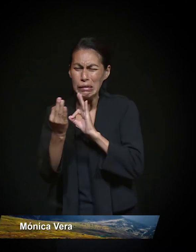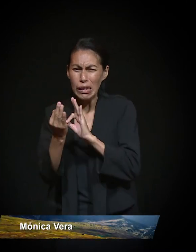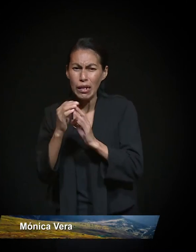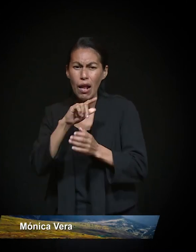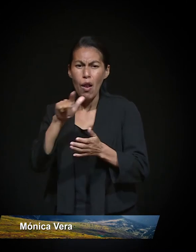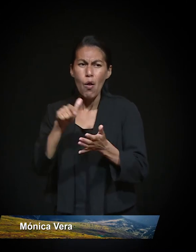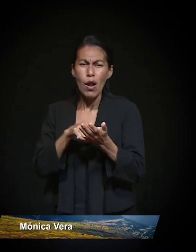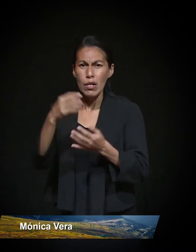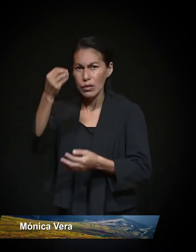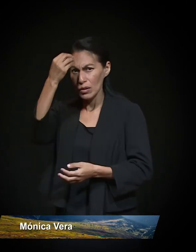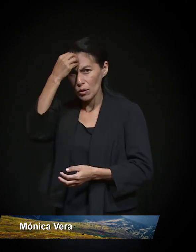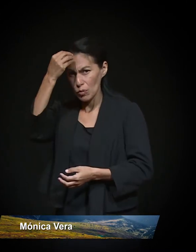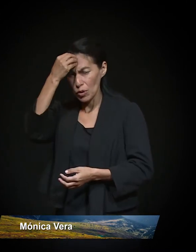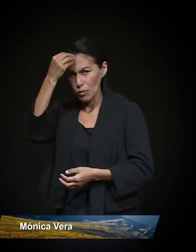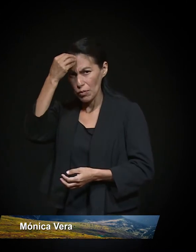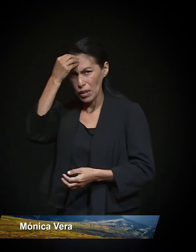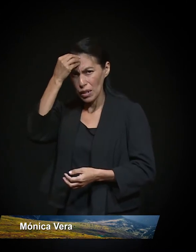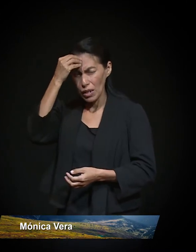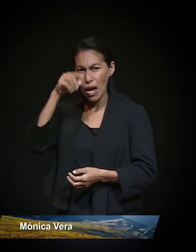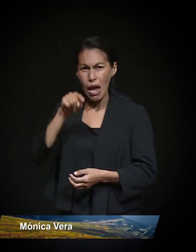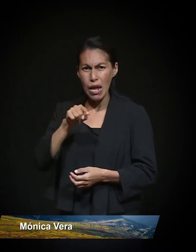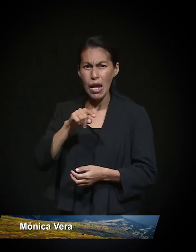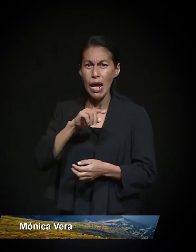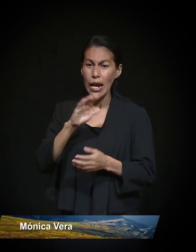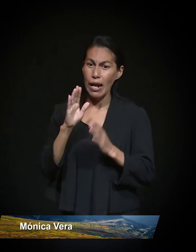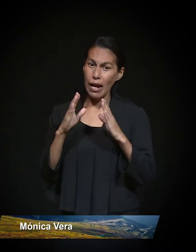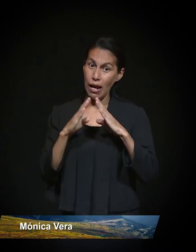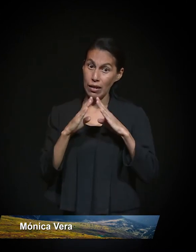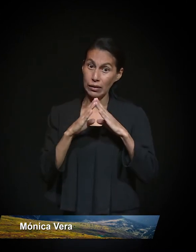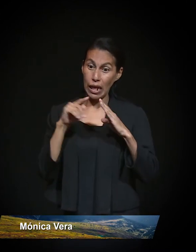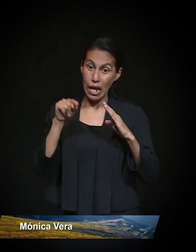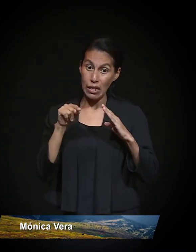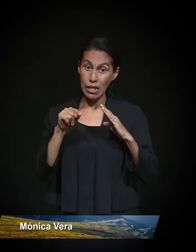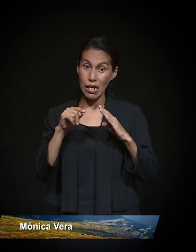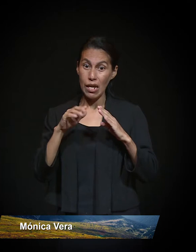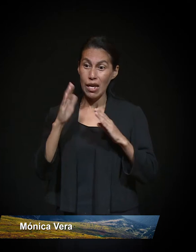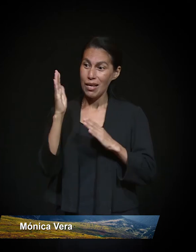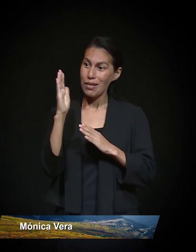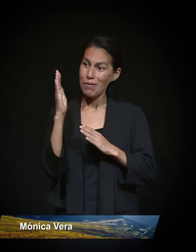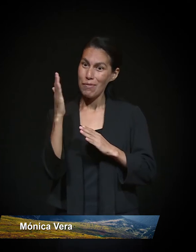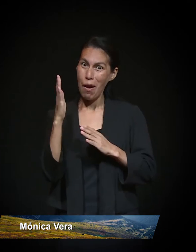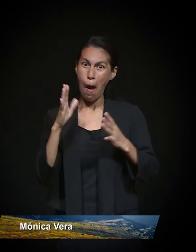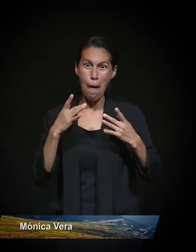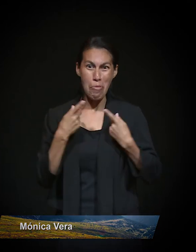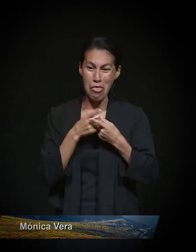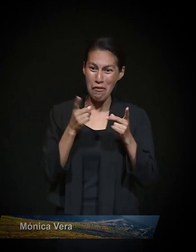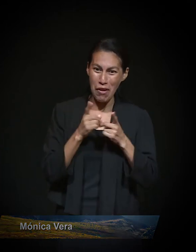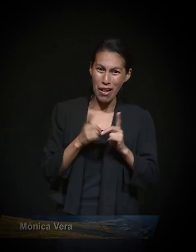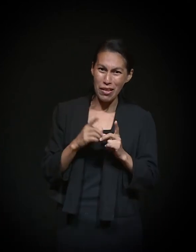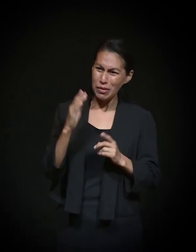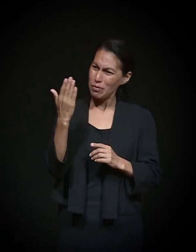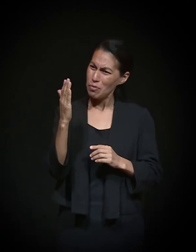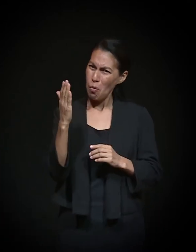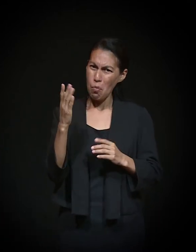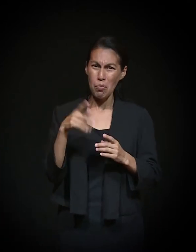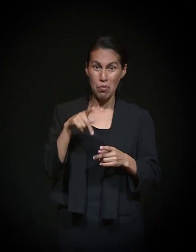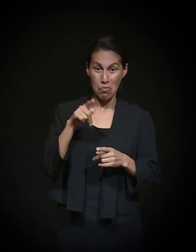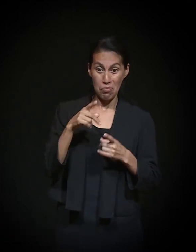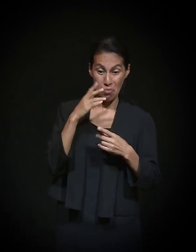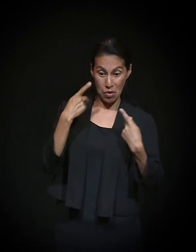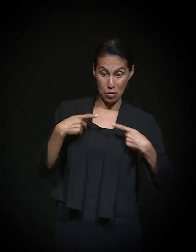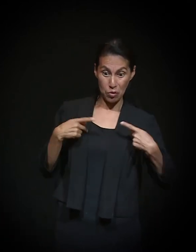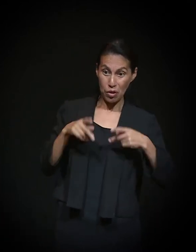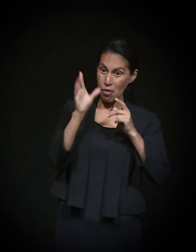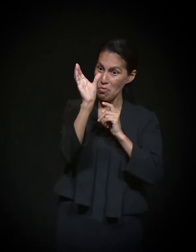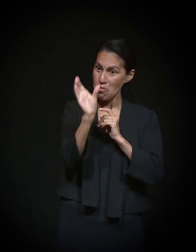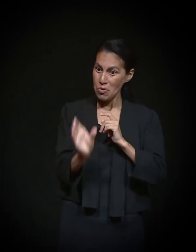palacio de Chapultepec, había una casa de los espejos. Era divertido ver cómo los espejos distorsionaban